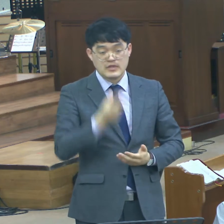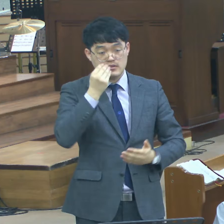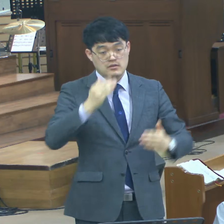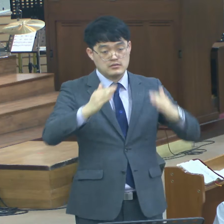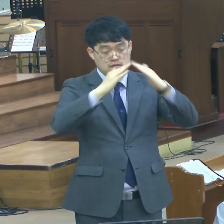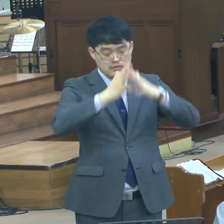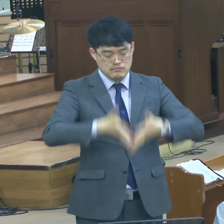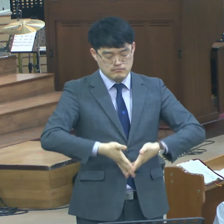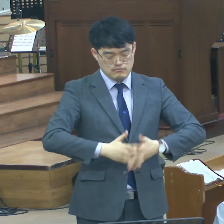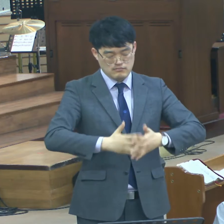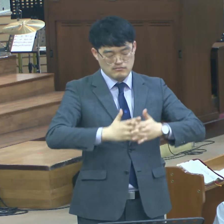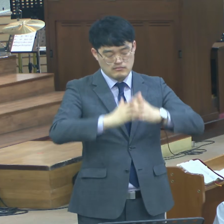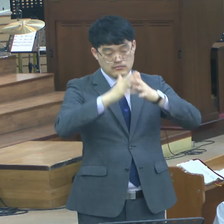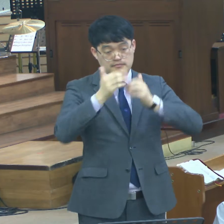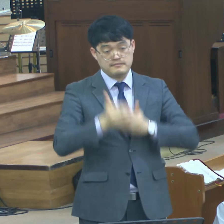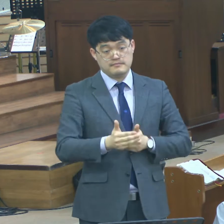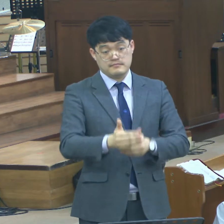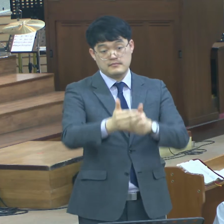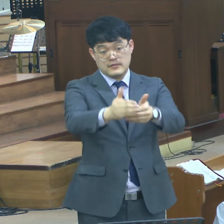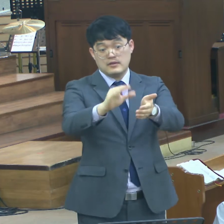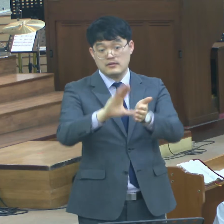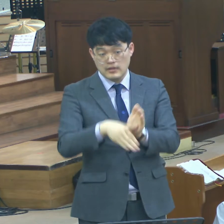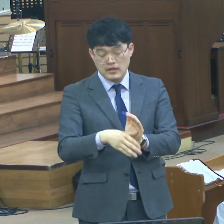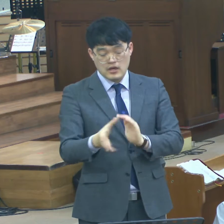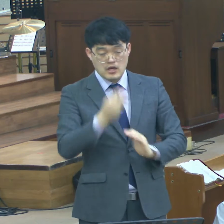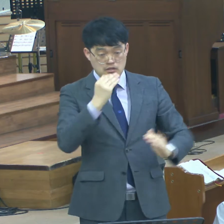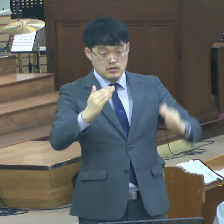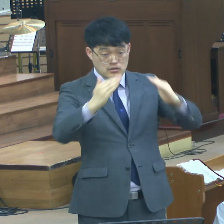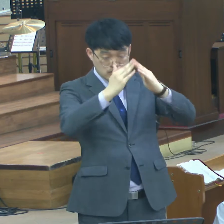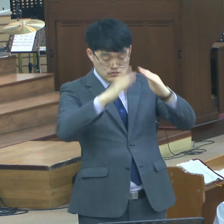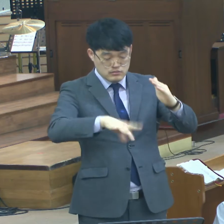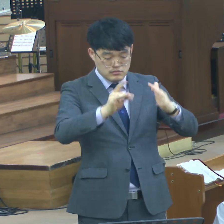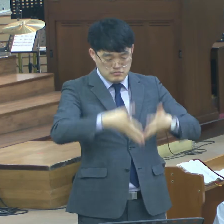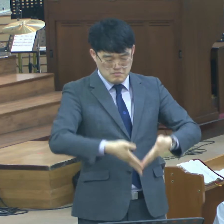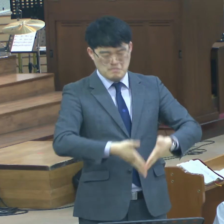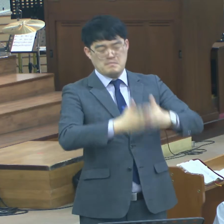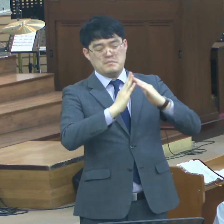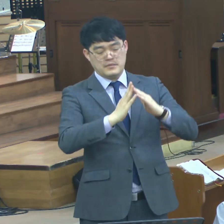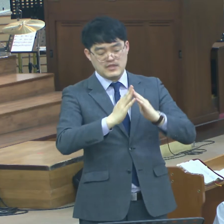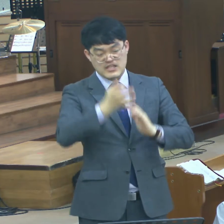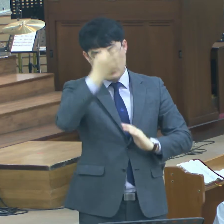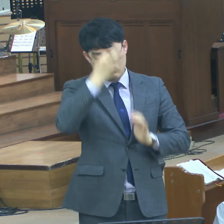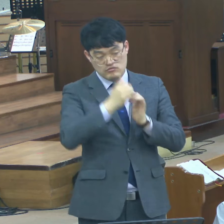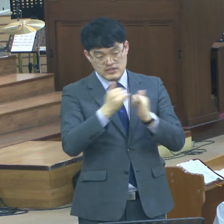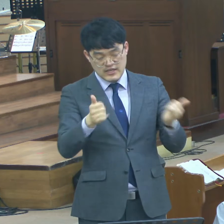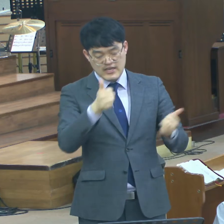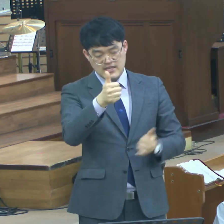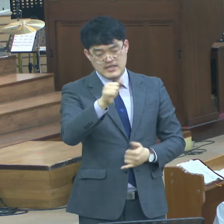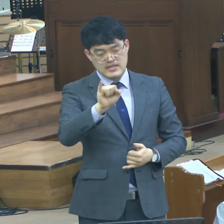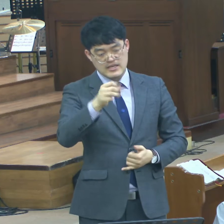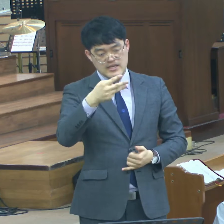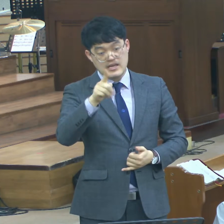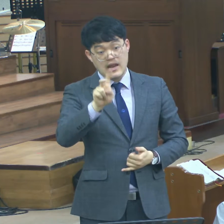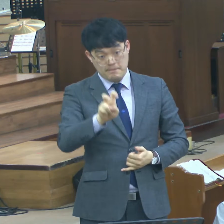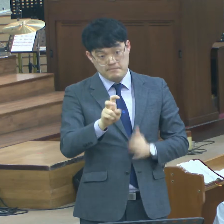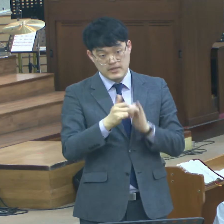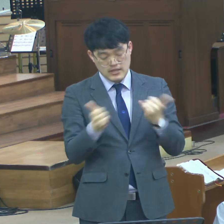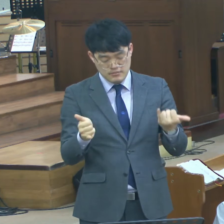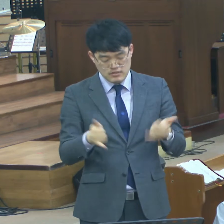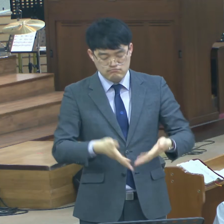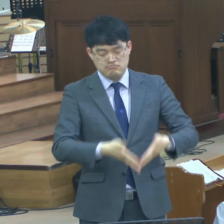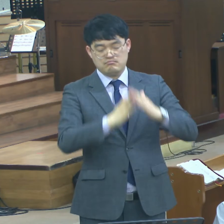과정에 성전이 히람이라는 기술자를 통해서 이렇게 건축된다는 말씀이 열왕기상의 앞부분에 나오는데